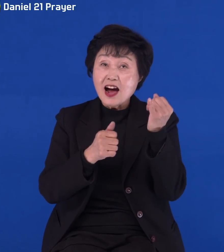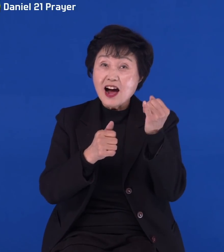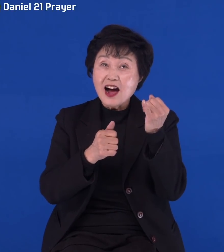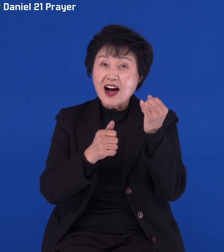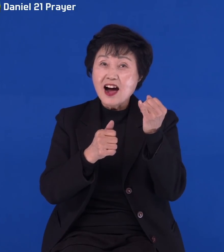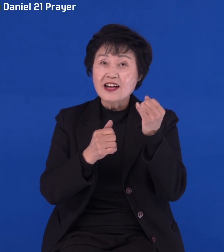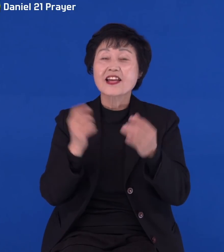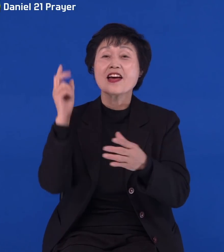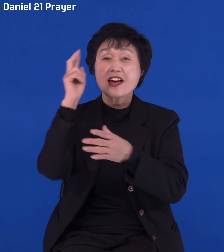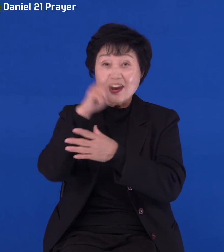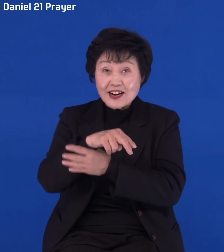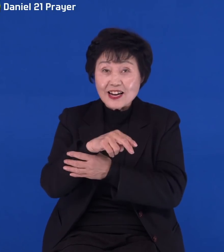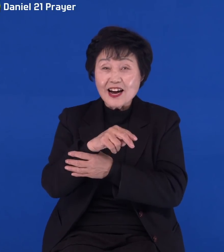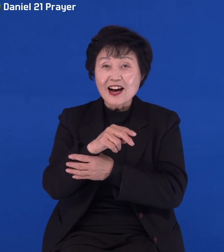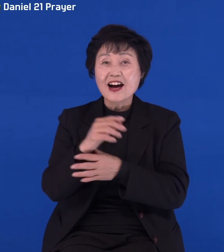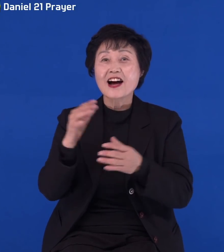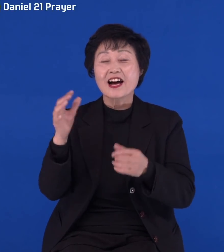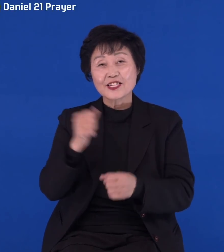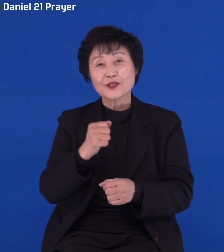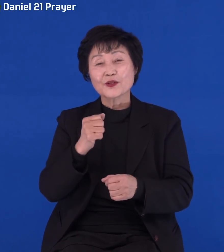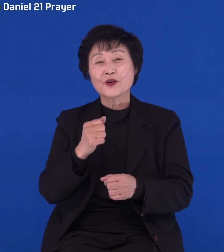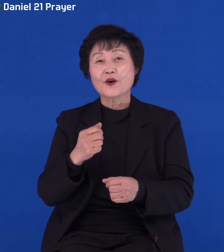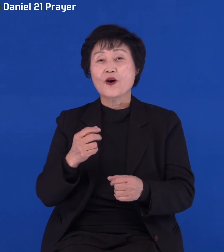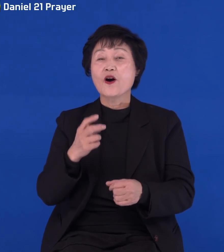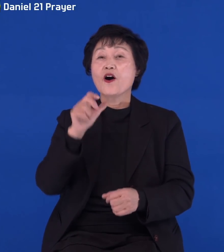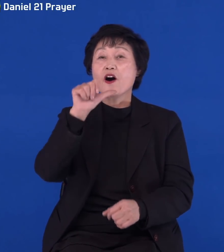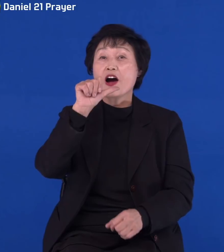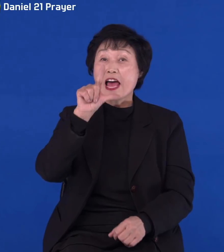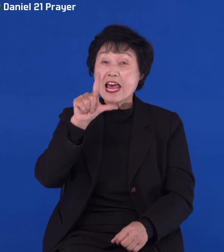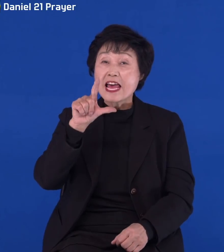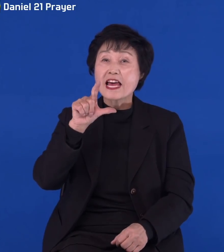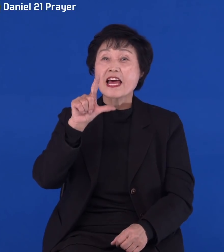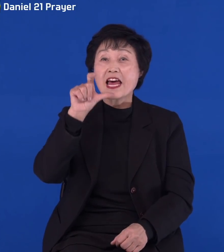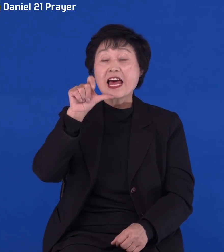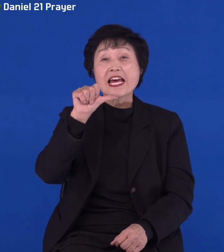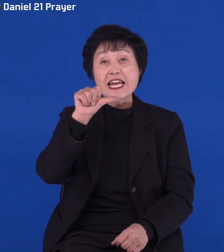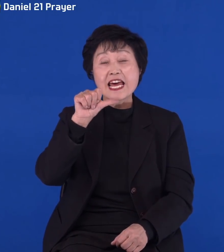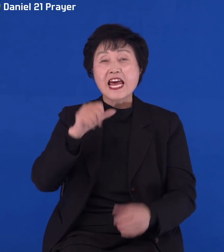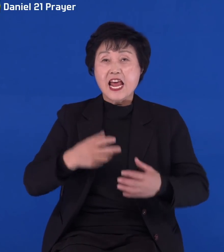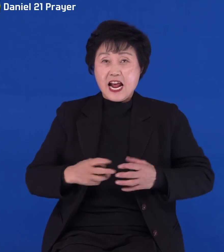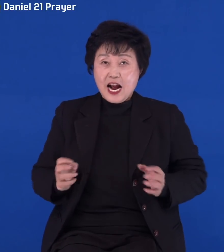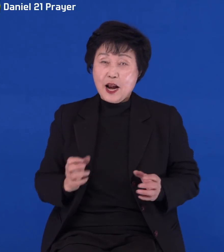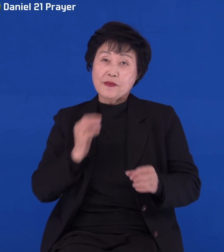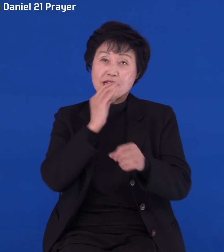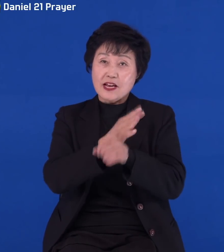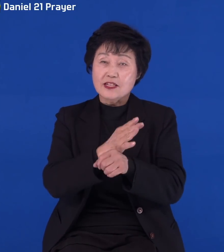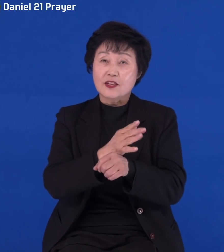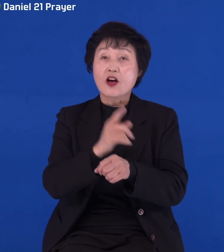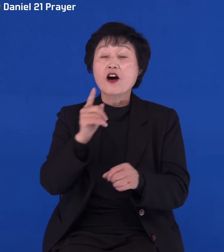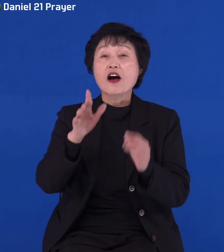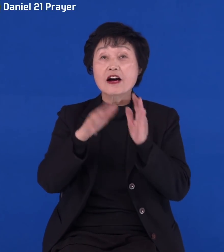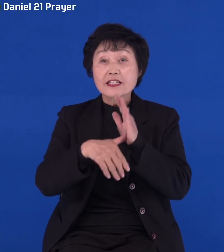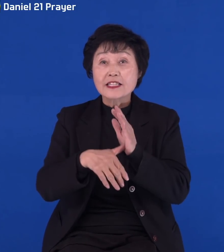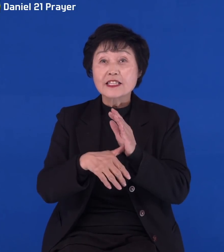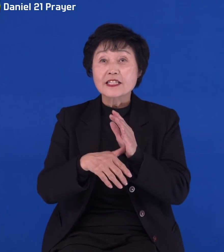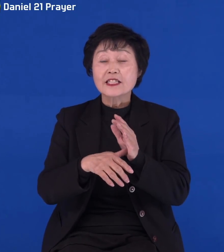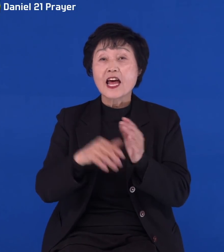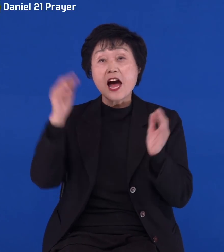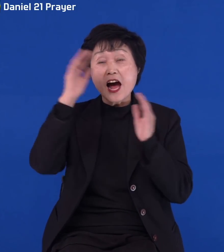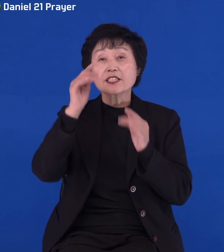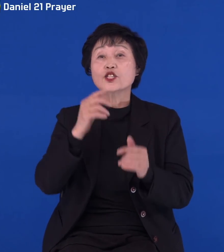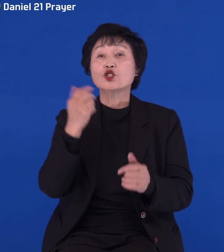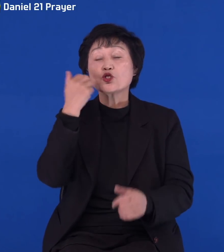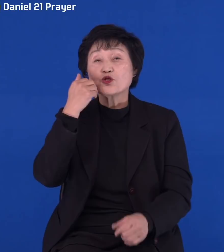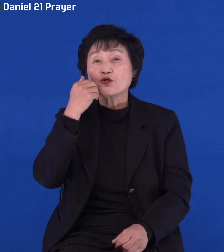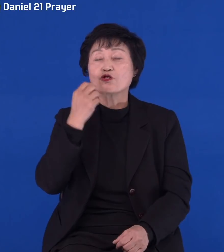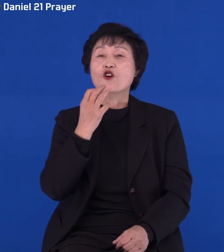$50를 가지고 LA 갈비를 사고 유학생들 초청했는데, 그 당시 유학생들이 어떤 유학생들이냐, 타워 팰리스 사는 아이들이었어요. 그 아이들 초청했는데